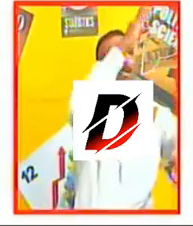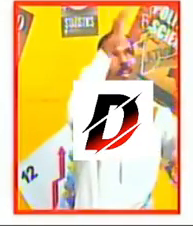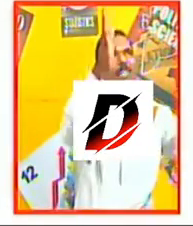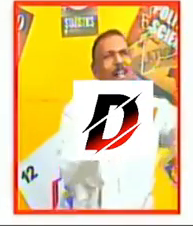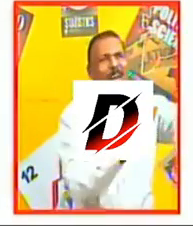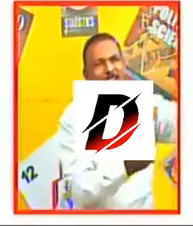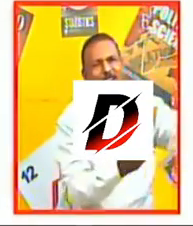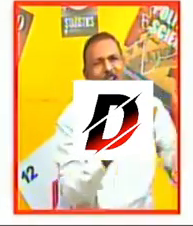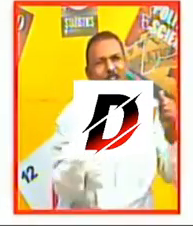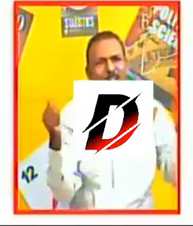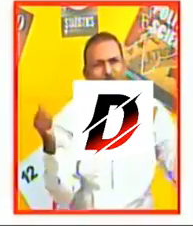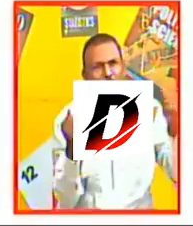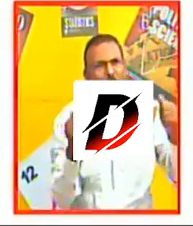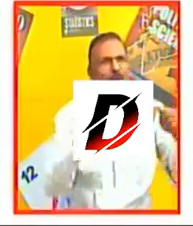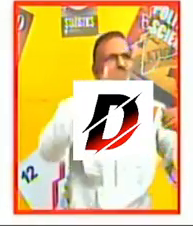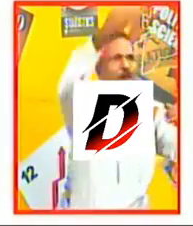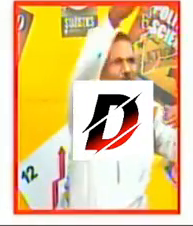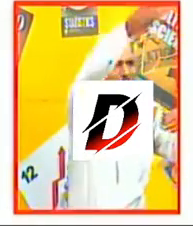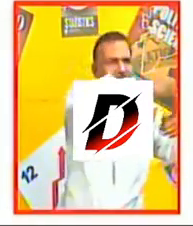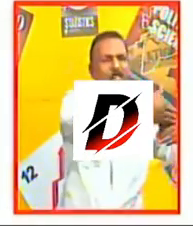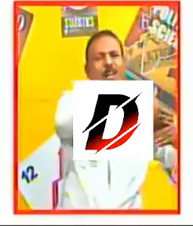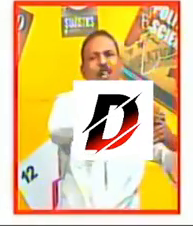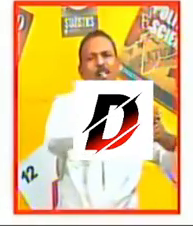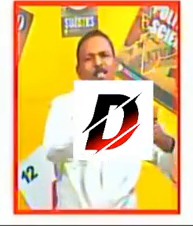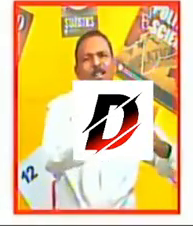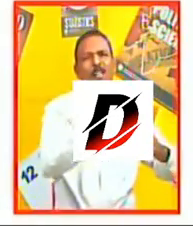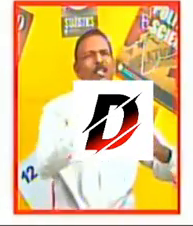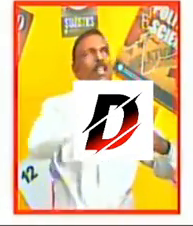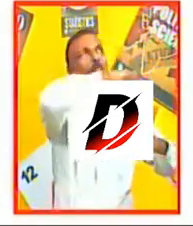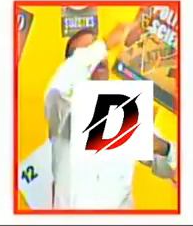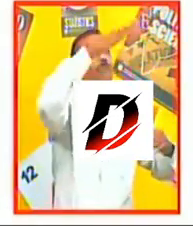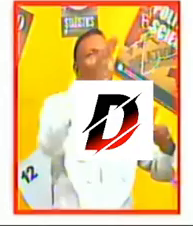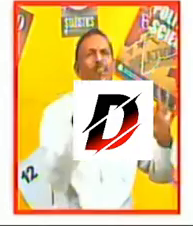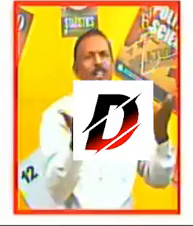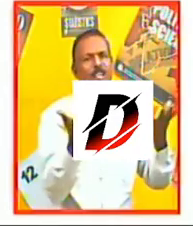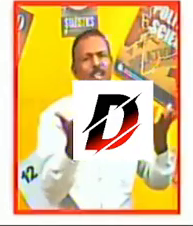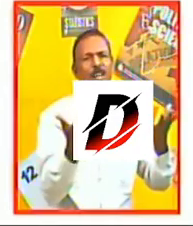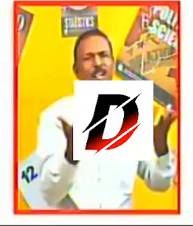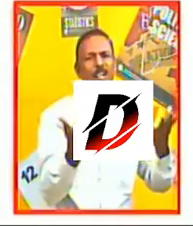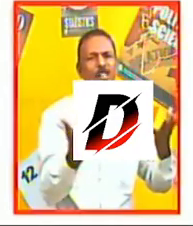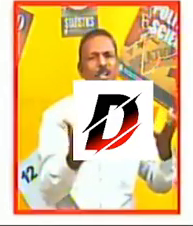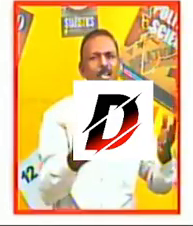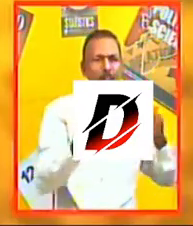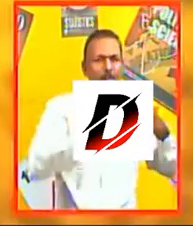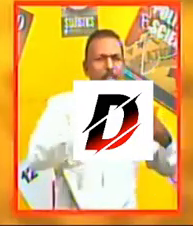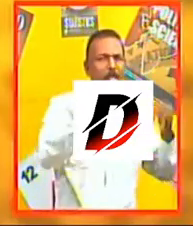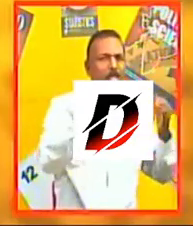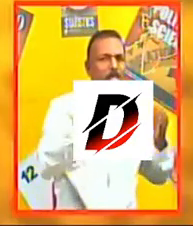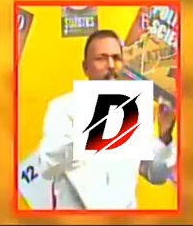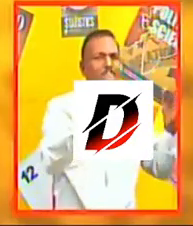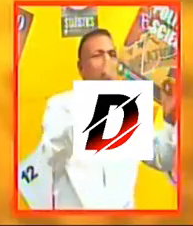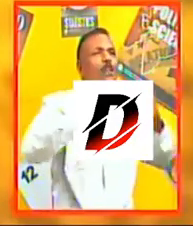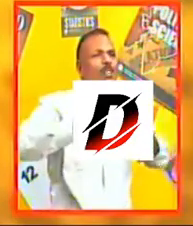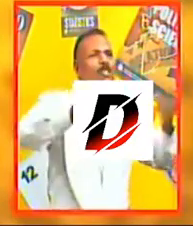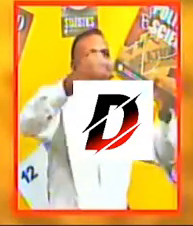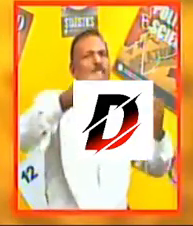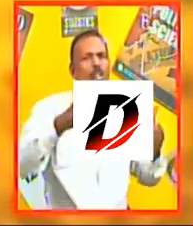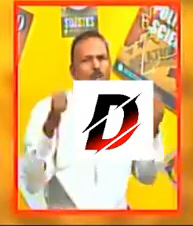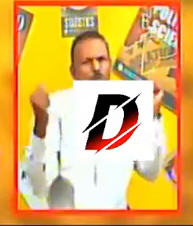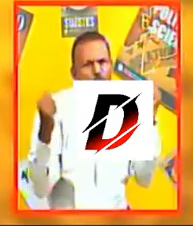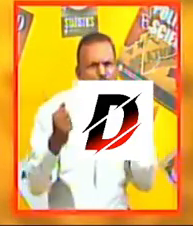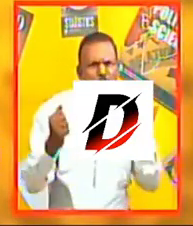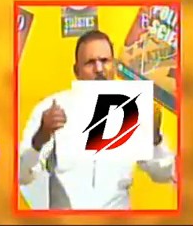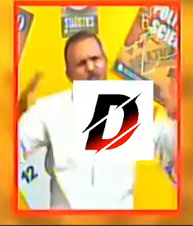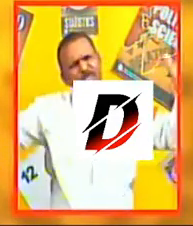குட், இமயமலை தாங்க அது. அந்த இமயமலையை மட்டும் நமக்கு அரணாக இல்லாமல் இருந்தால் நமது இந்தியா